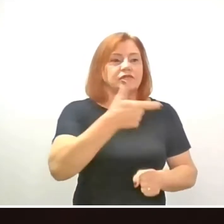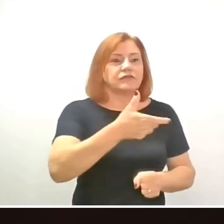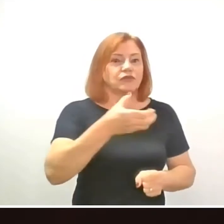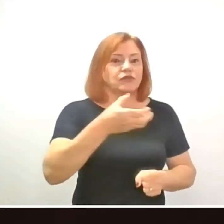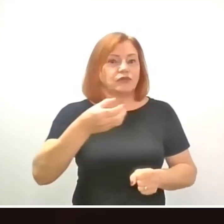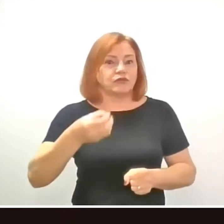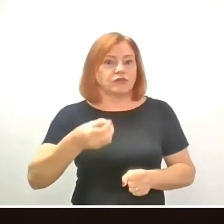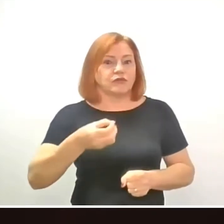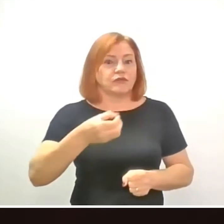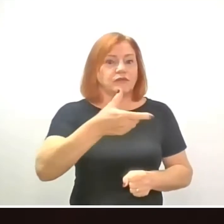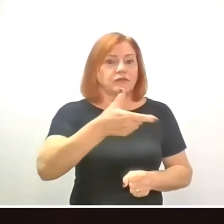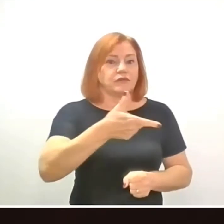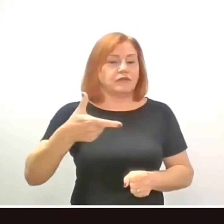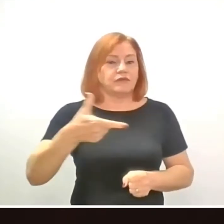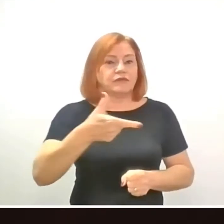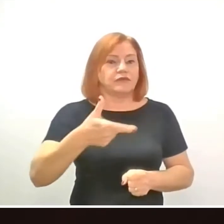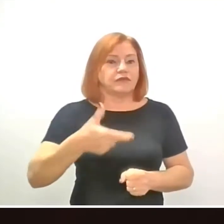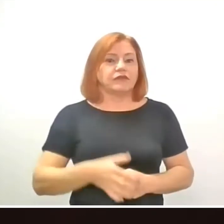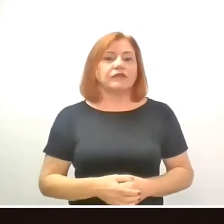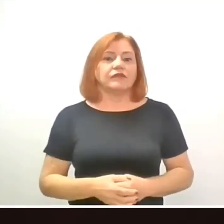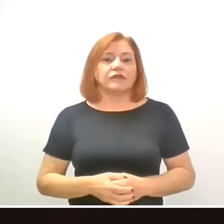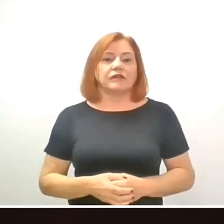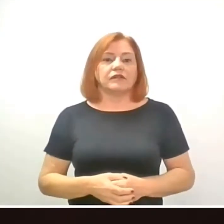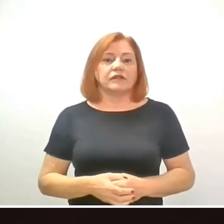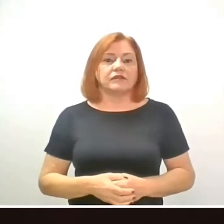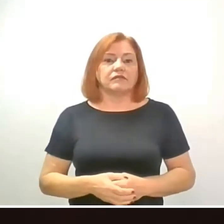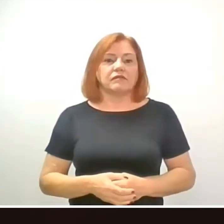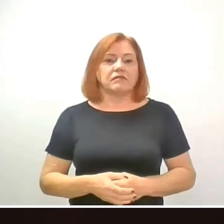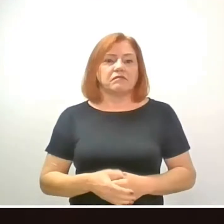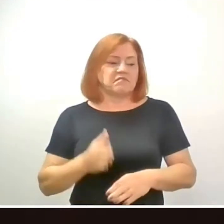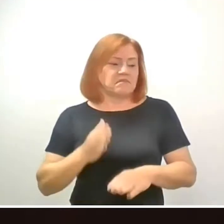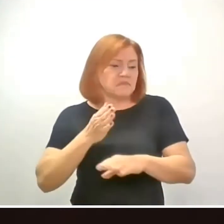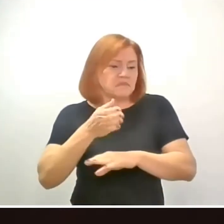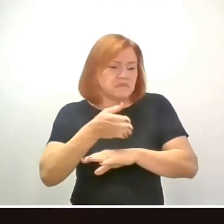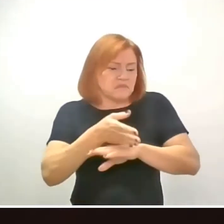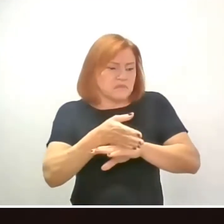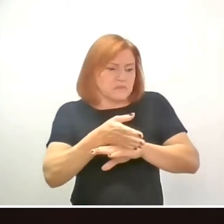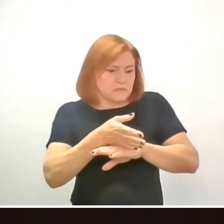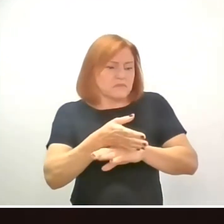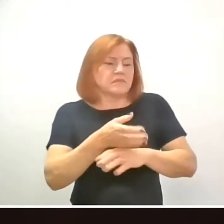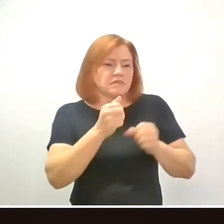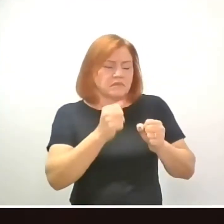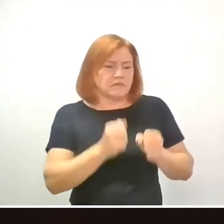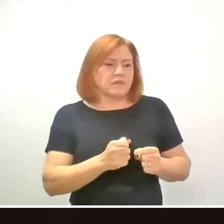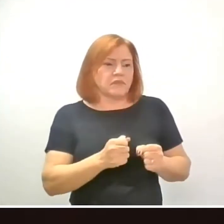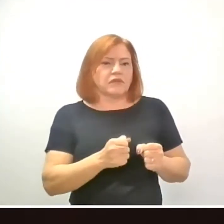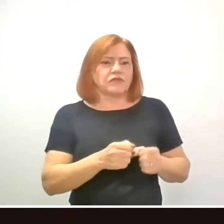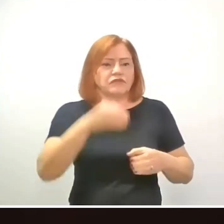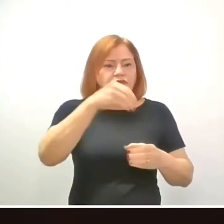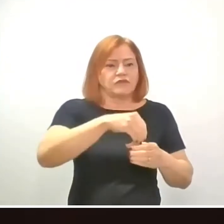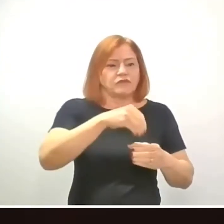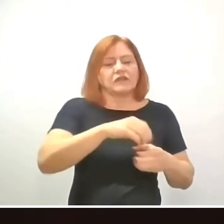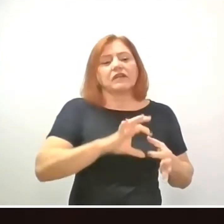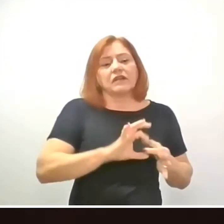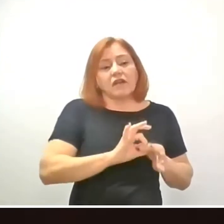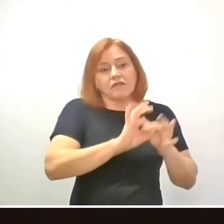independentemente de você participar do programa Celeiro, você pode fazer suas ofertas voluntárias